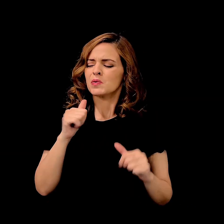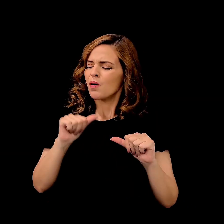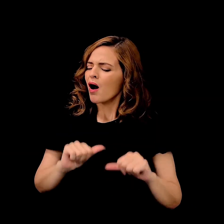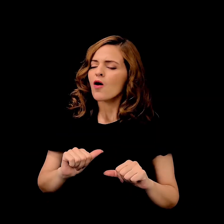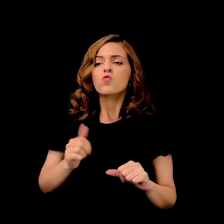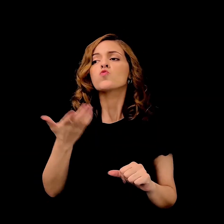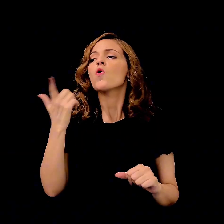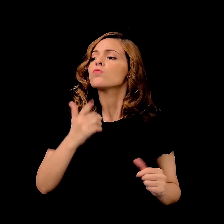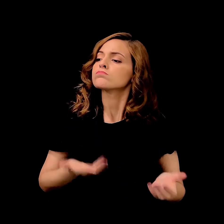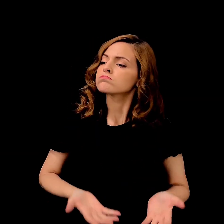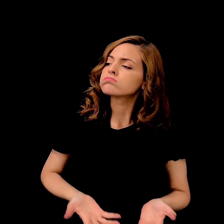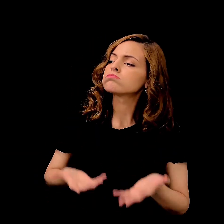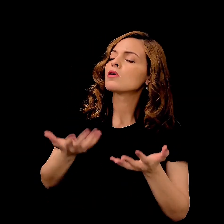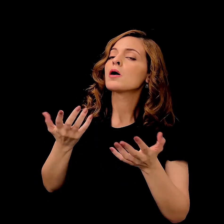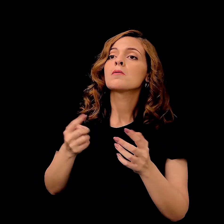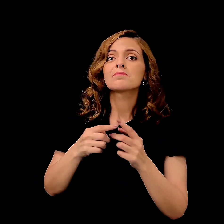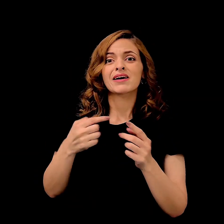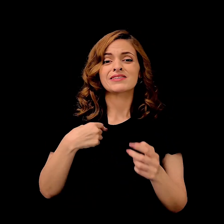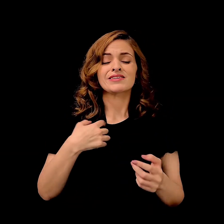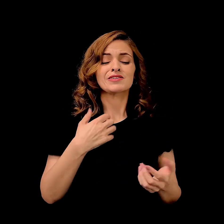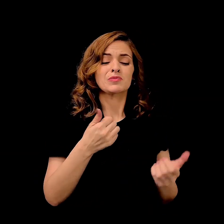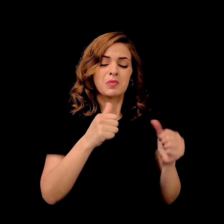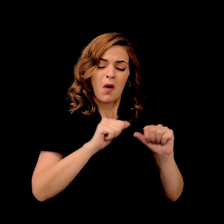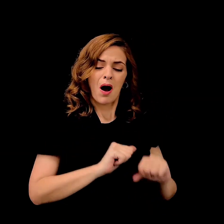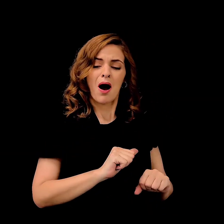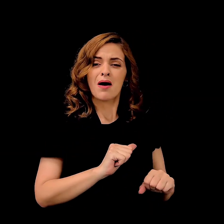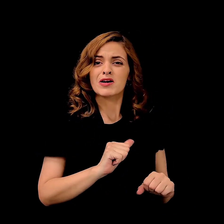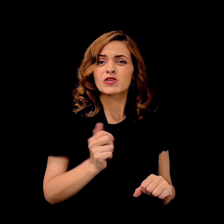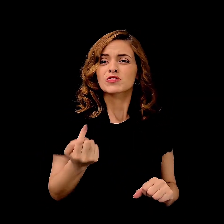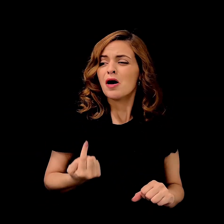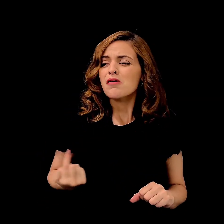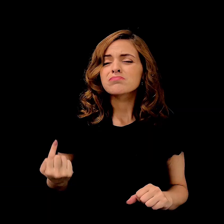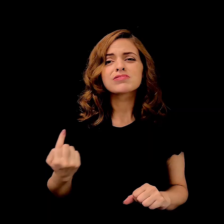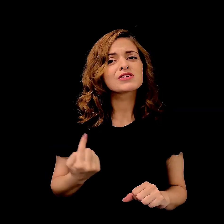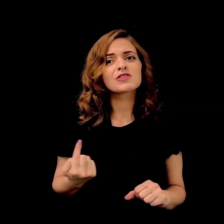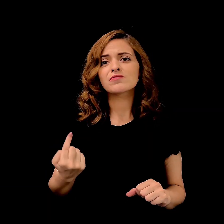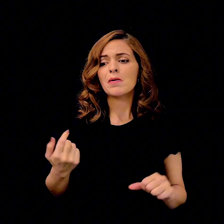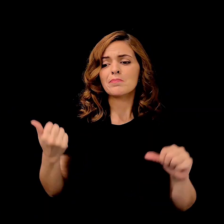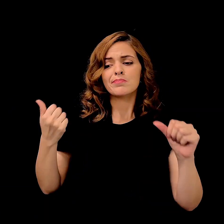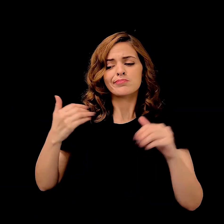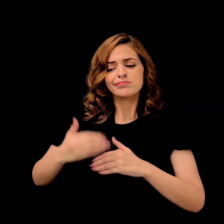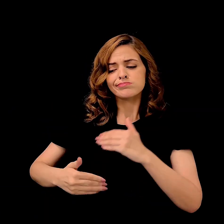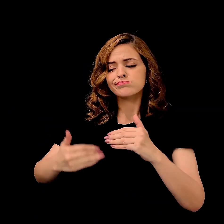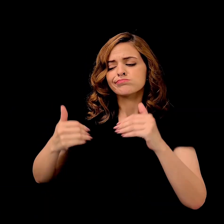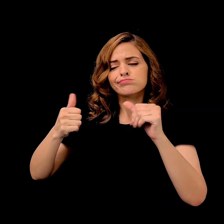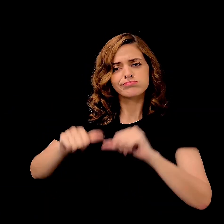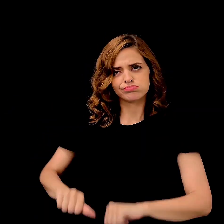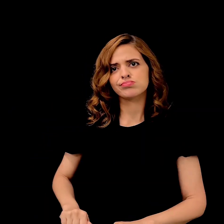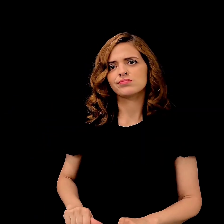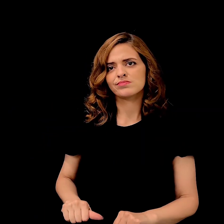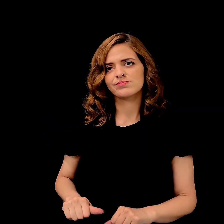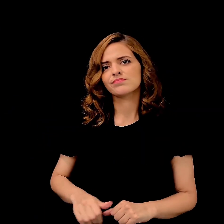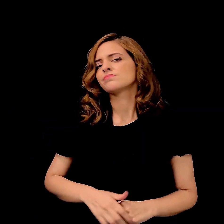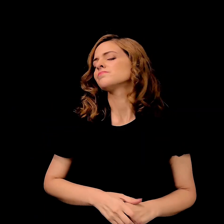tiver mal e sozinho, fica cada vez mal. Fica pior. Então,